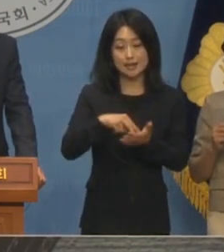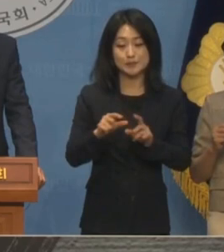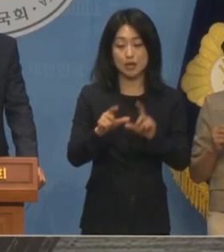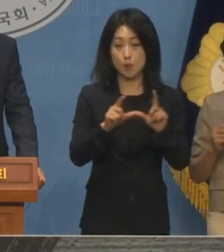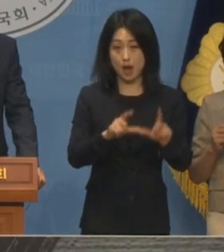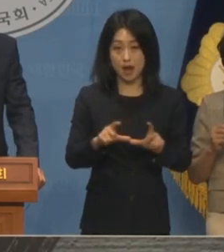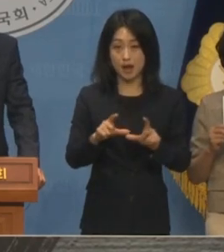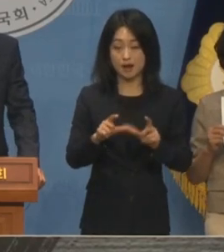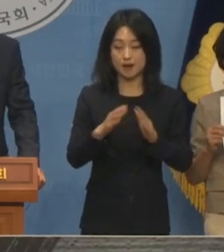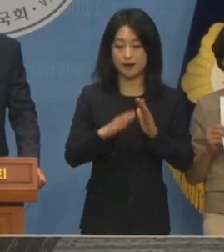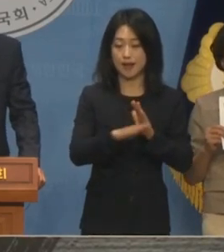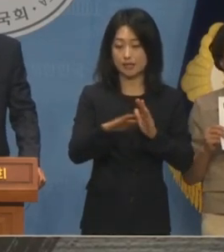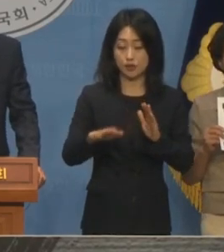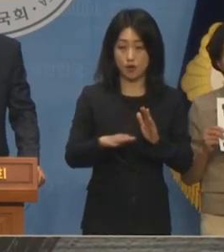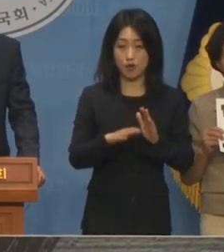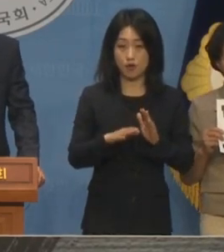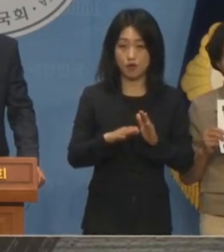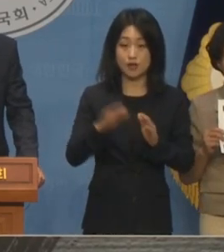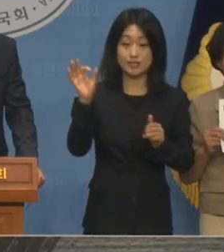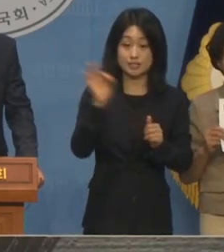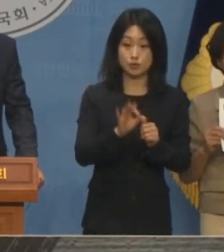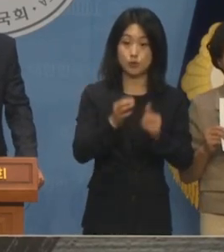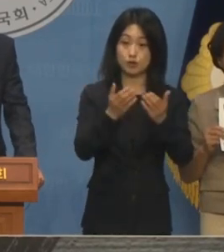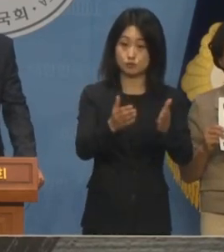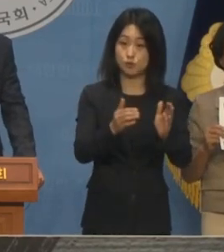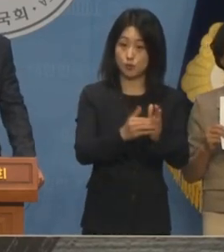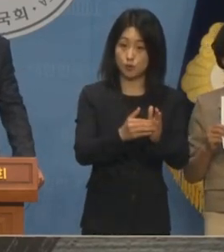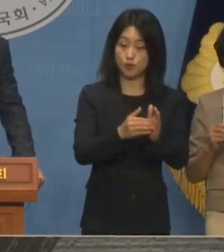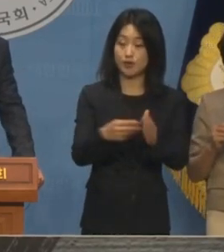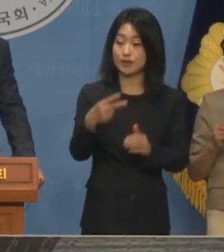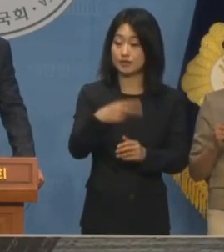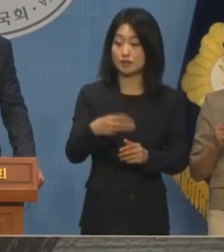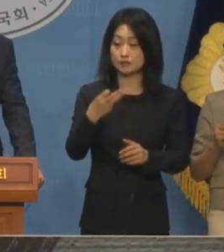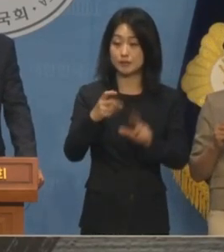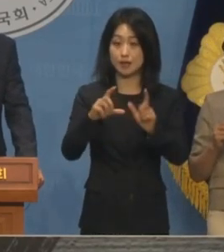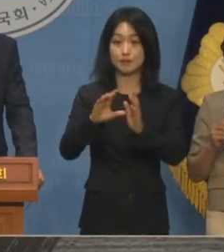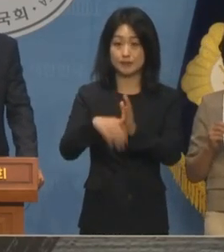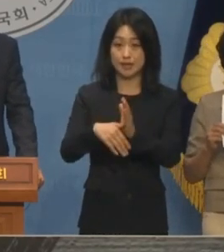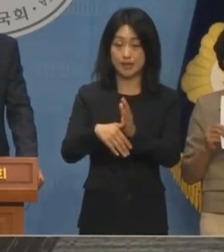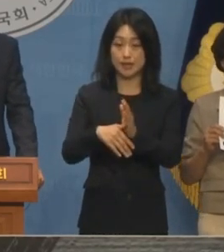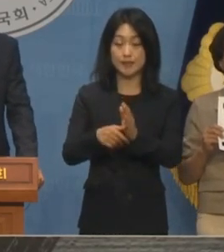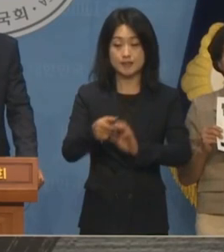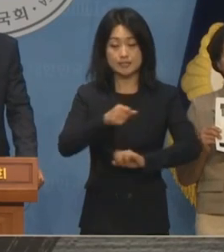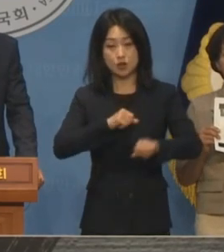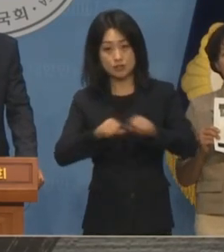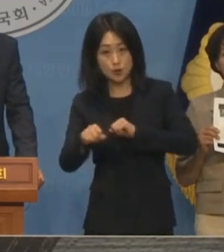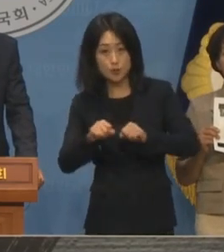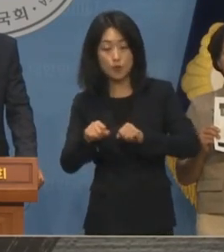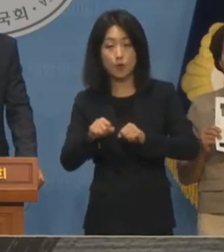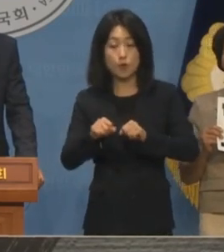자립생활 가정을 지원하고 그리고 2013년부터는 적극적으로